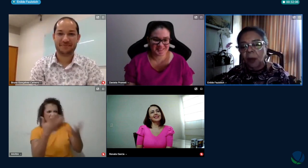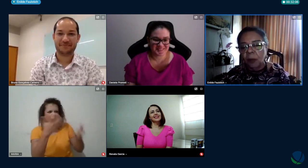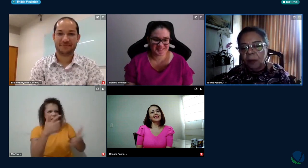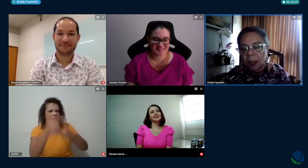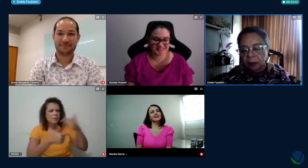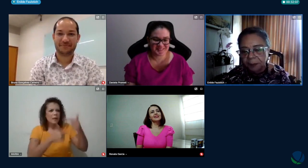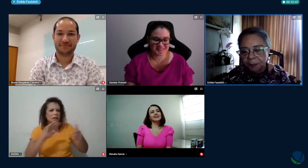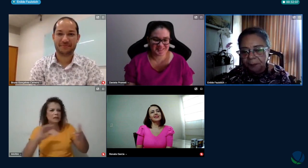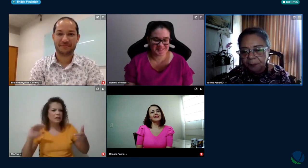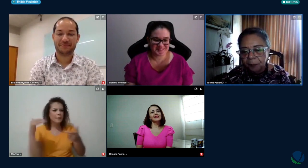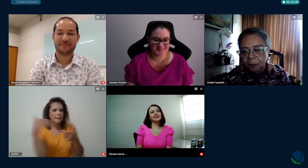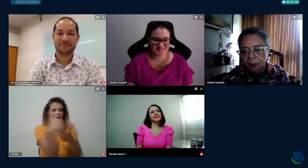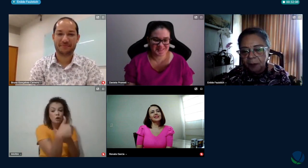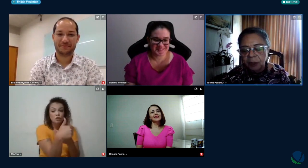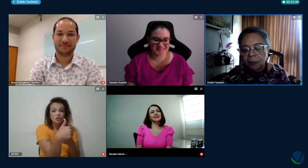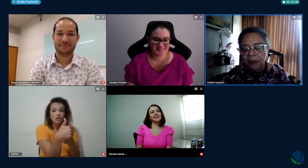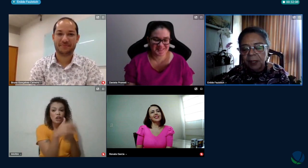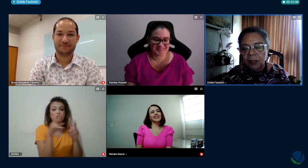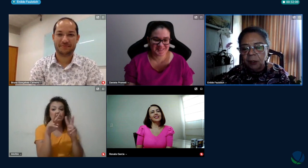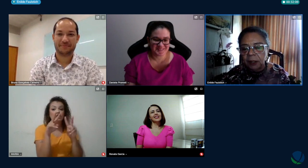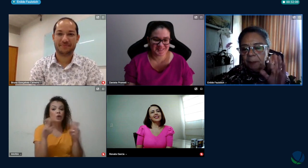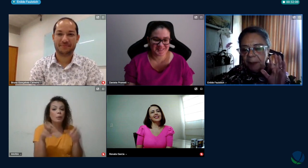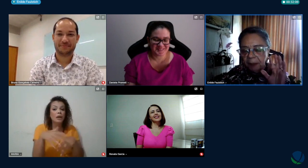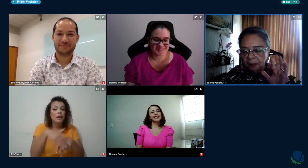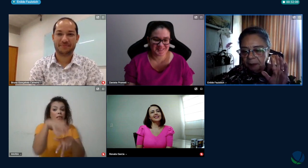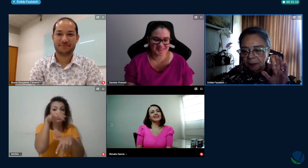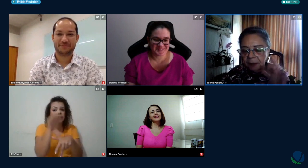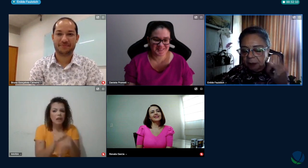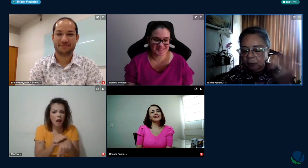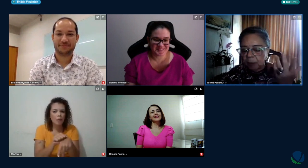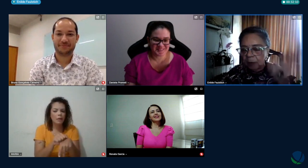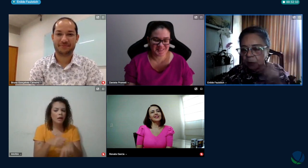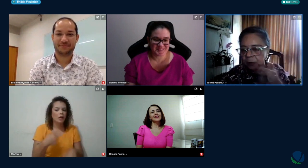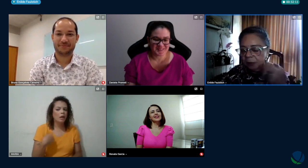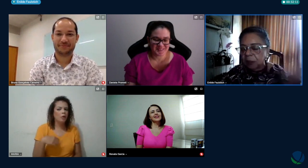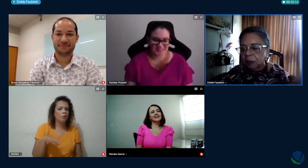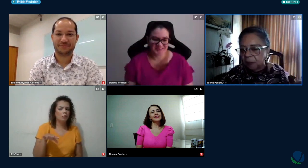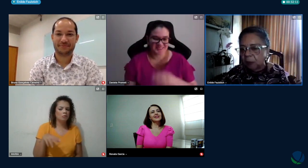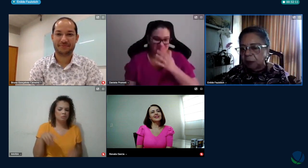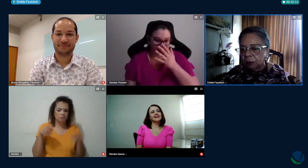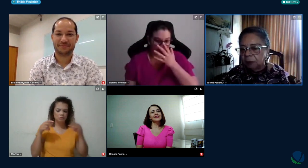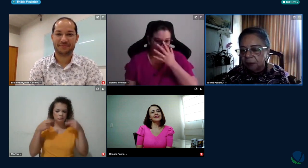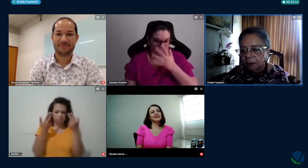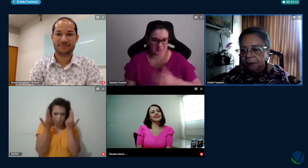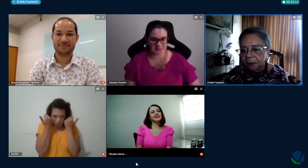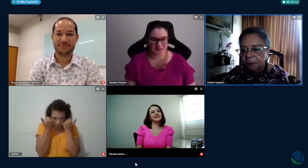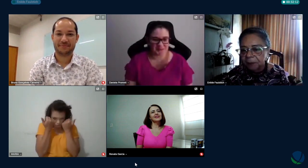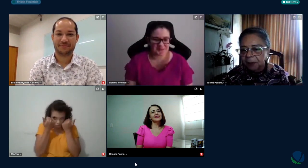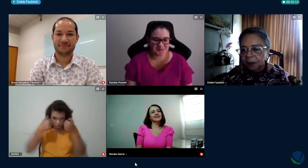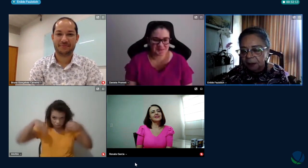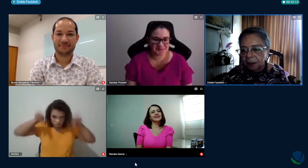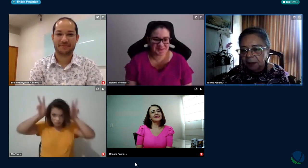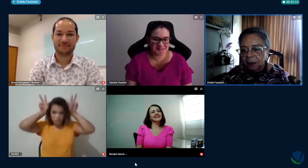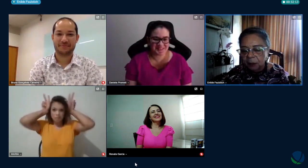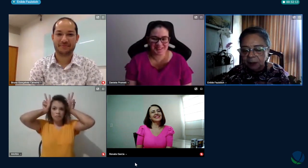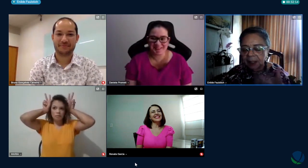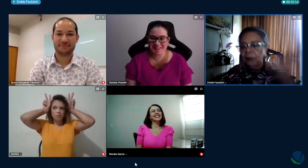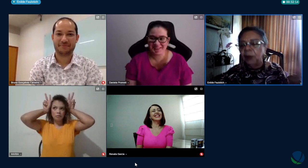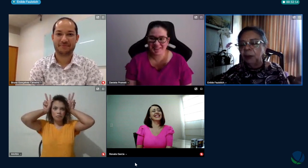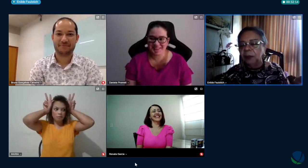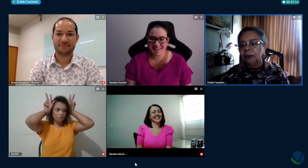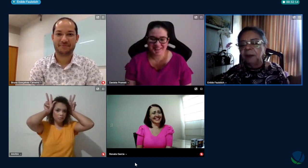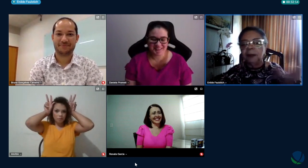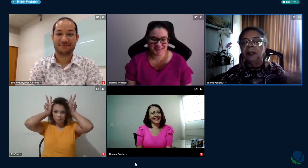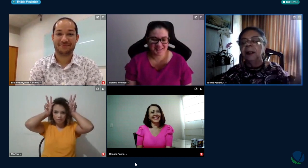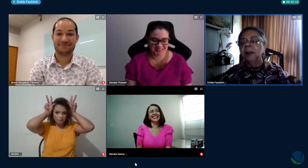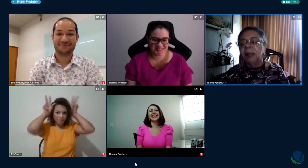de trauma. Eu já fiquei de orelha em pé, porque trauma é uma coisa, traumatismo é outra. Tá? Quando ela